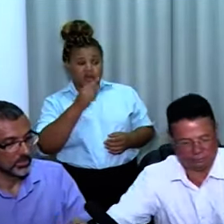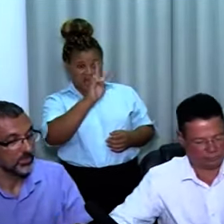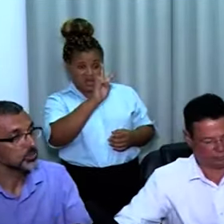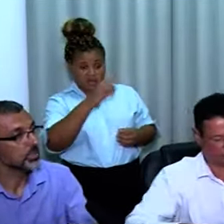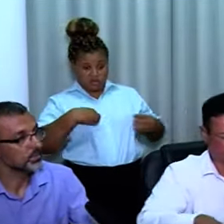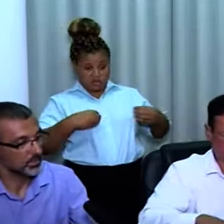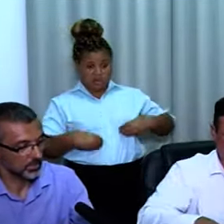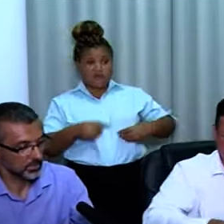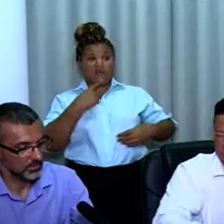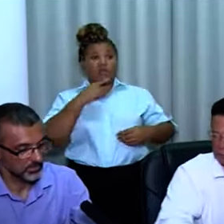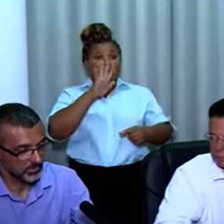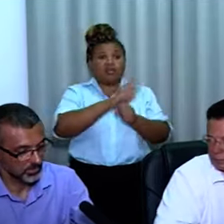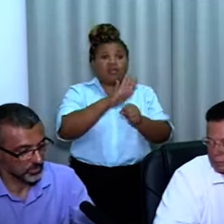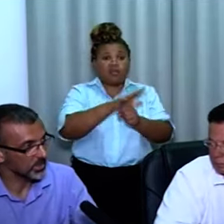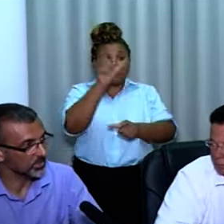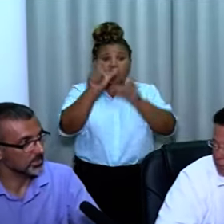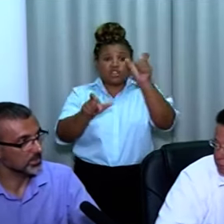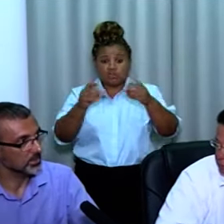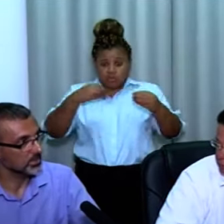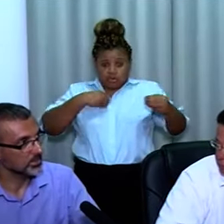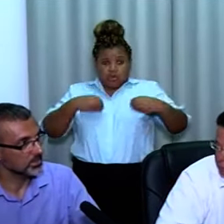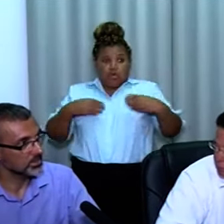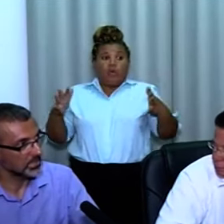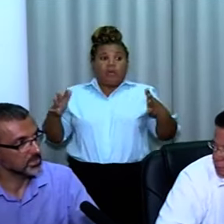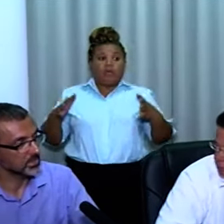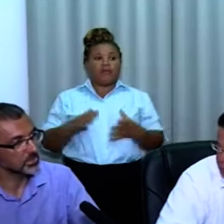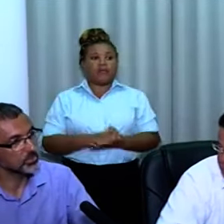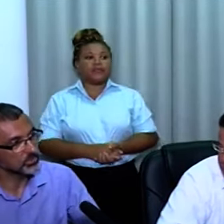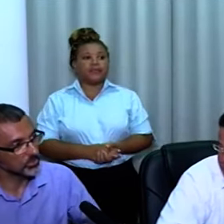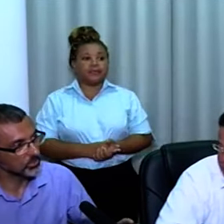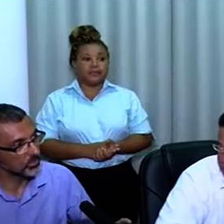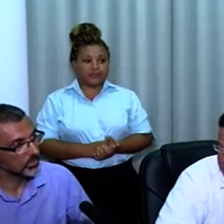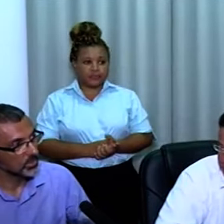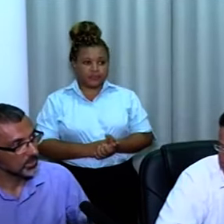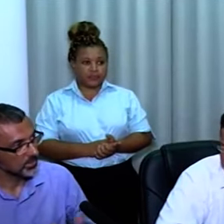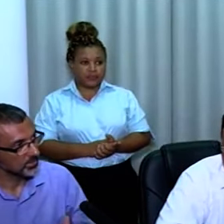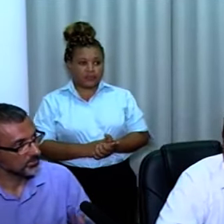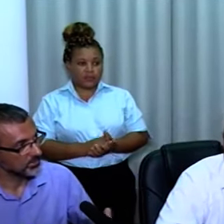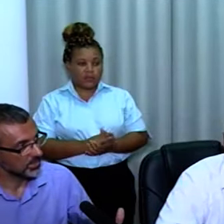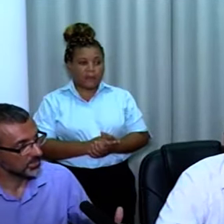Oui, c'est moi sur cette statistique. Si nous tournons la